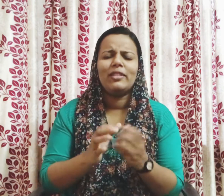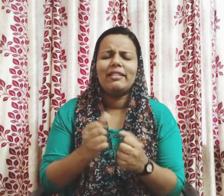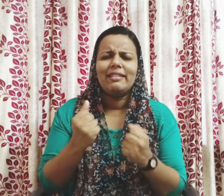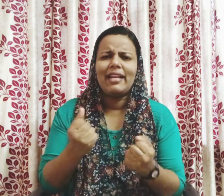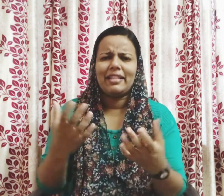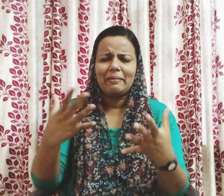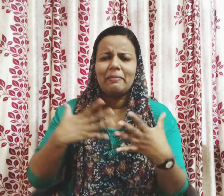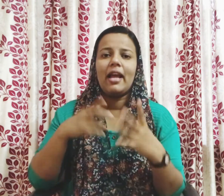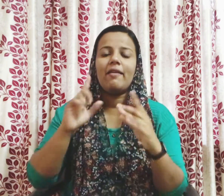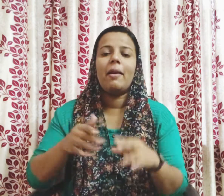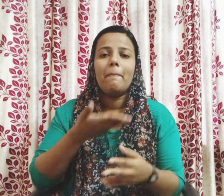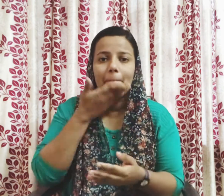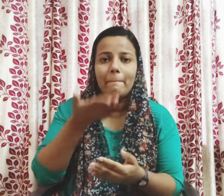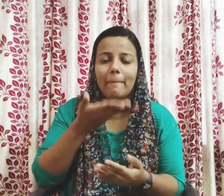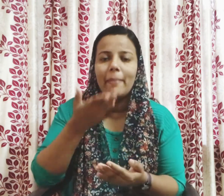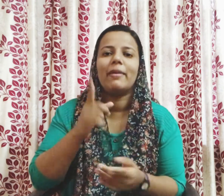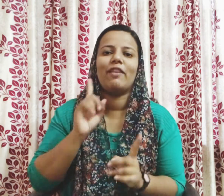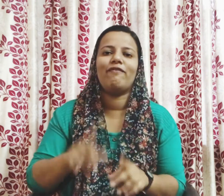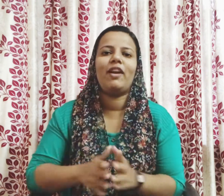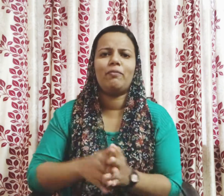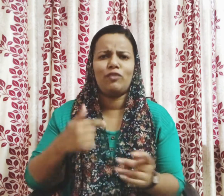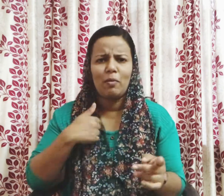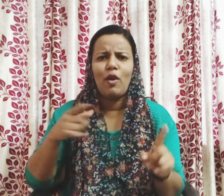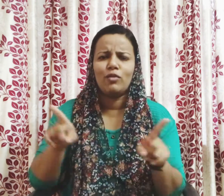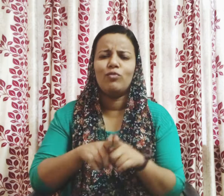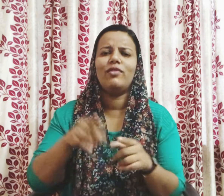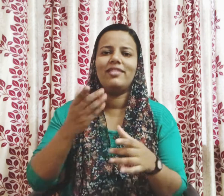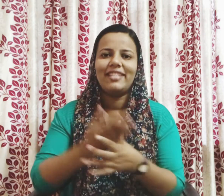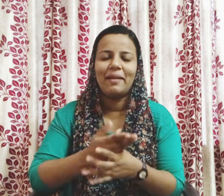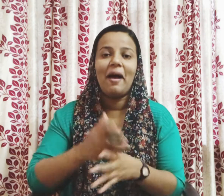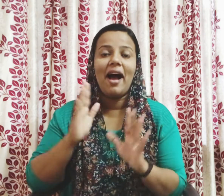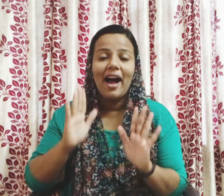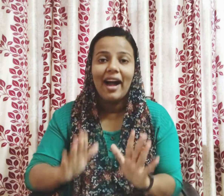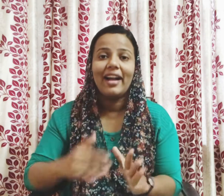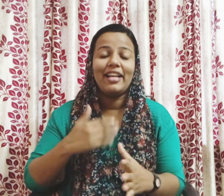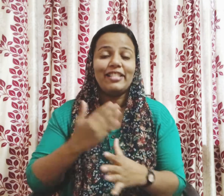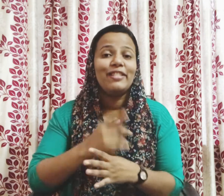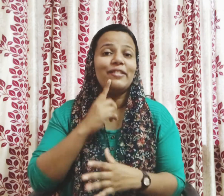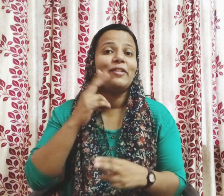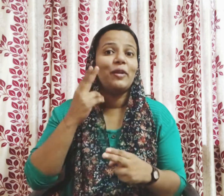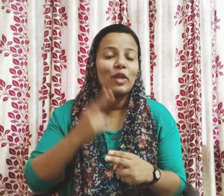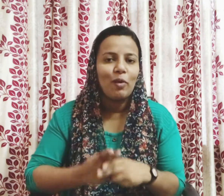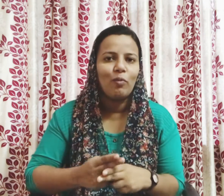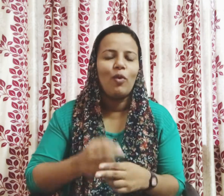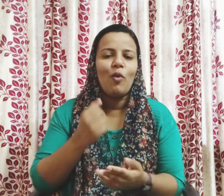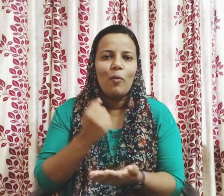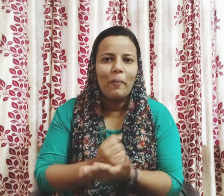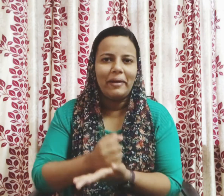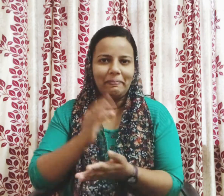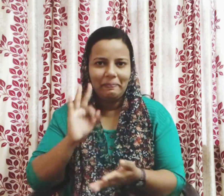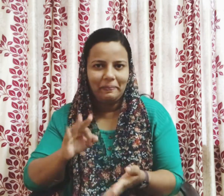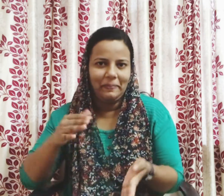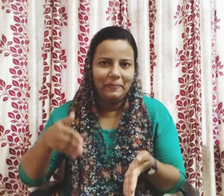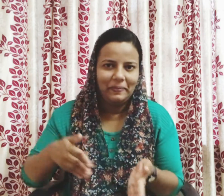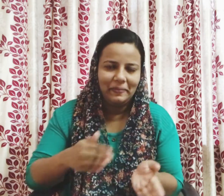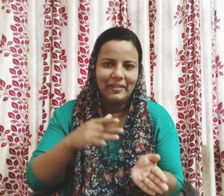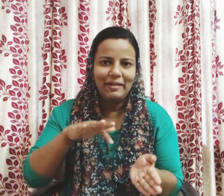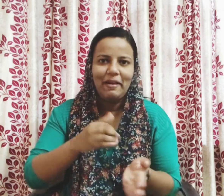ഇരുന്ന് പ്രാപിക്കുവാനും നമ്മളവരെ ട്രെയിൻ ചെയ്യണം. നമ്മളും അത് ചെയ്യണം. അങ്ങനെ വരുമ്പോൾ പ്രിയപ്പെട്ടവരെ, ശുഭകരമായി പ്രവർത്തിപ്പാൻ